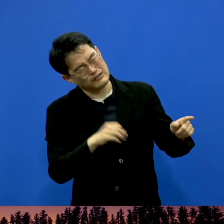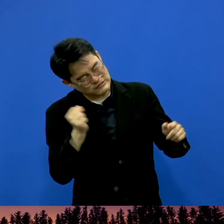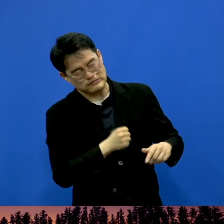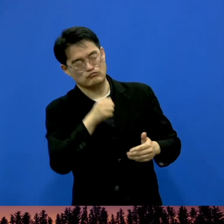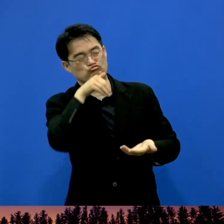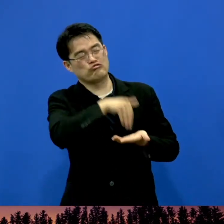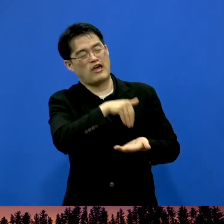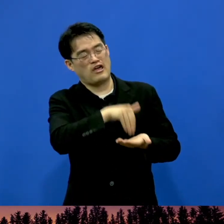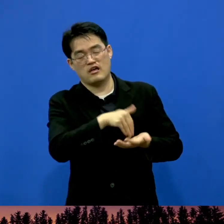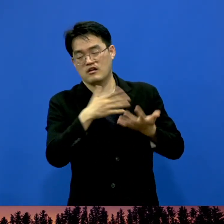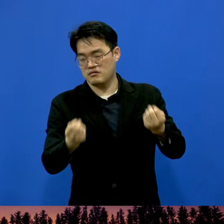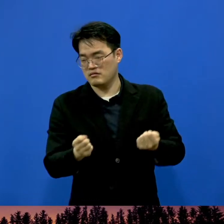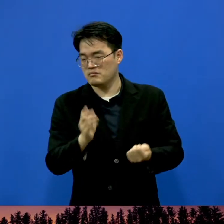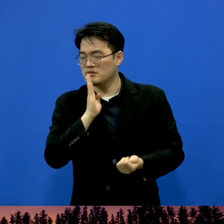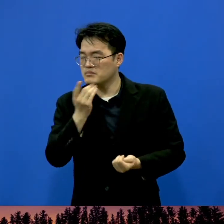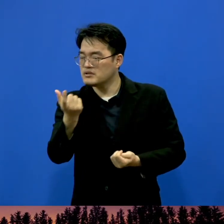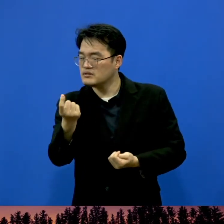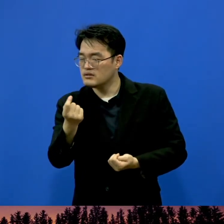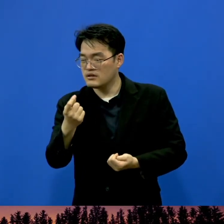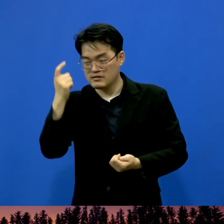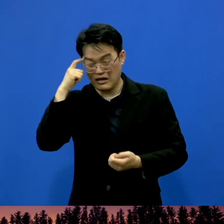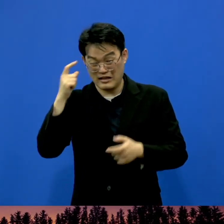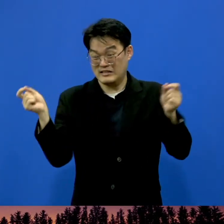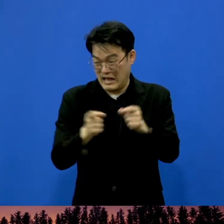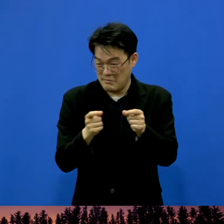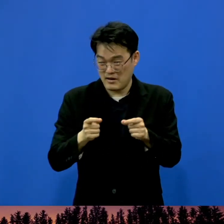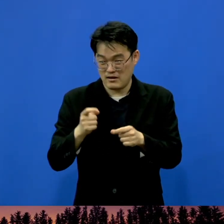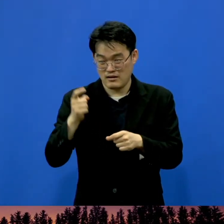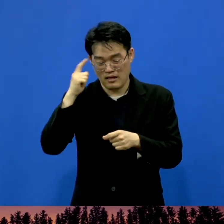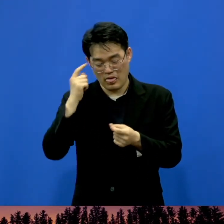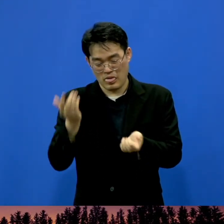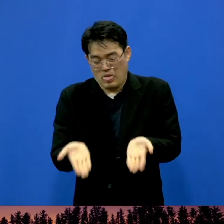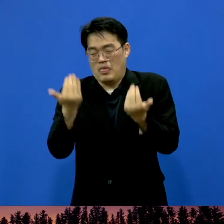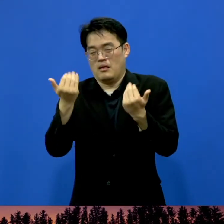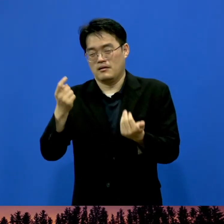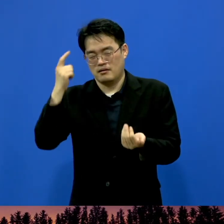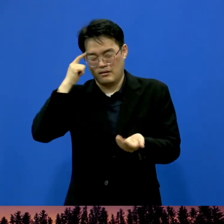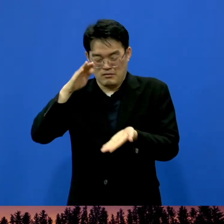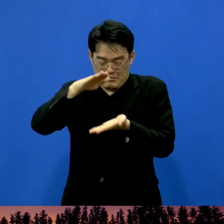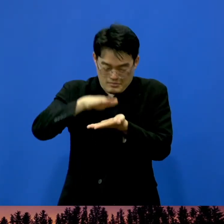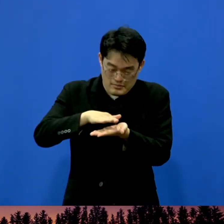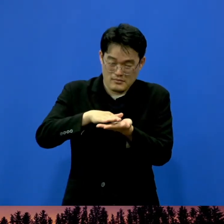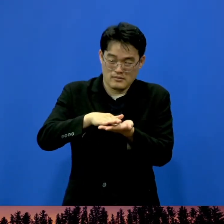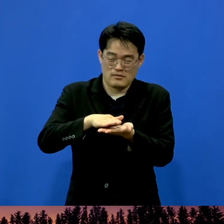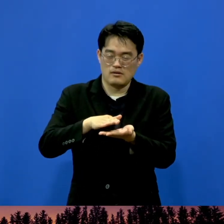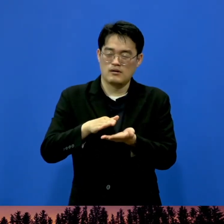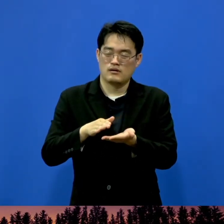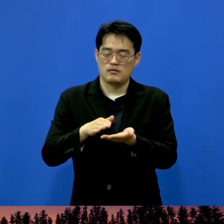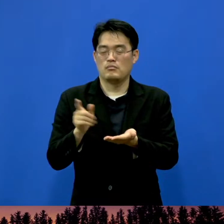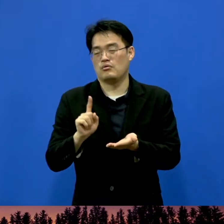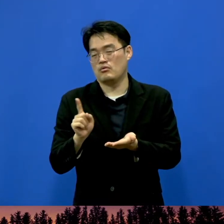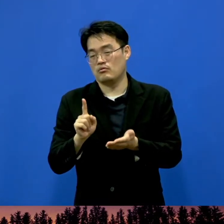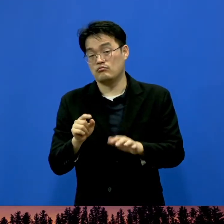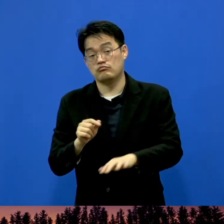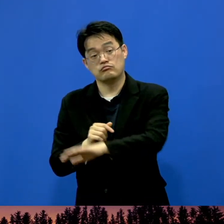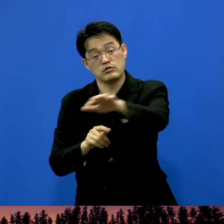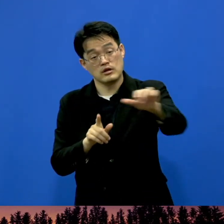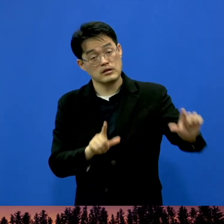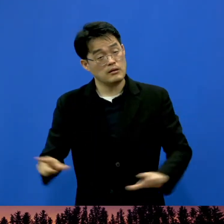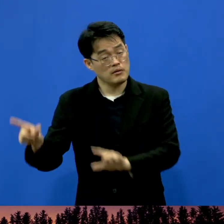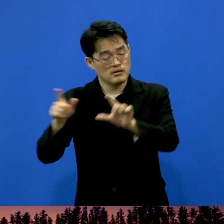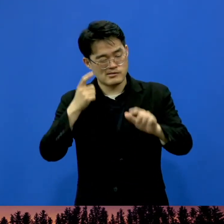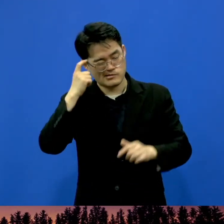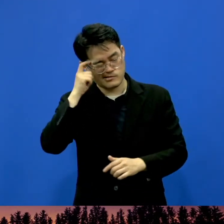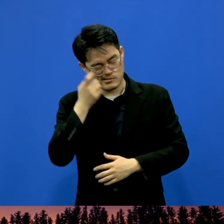그런데 생각이 너무 나이브해. 너무 짧아. 여러분 오늘날 분주한 일상에서 생각은 점점 게을러져요. 오늘 특별히